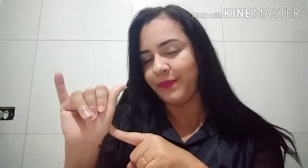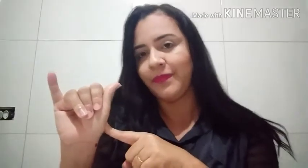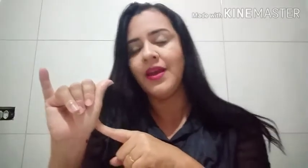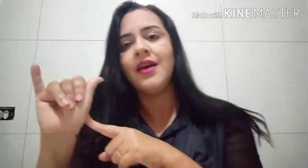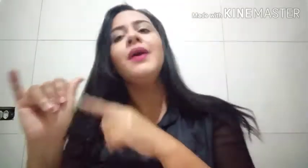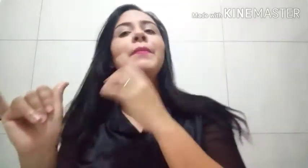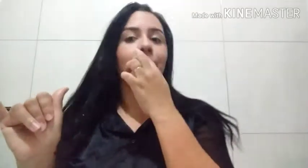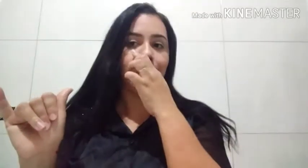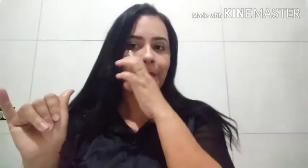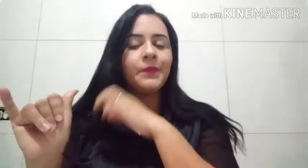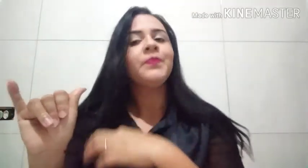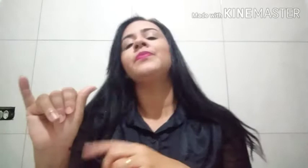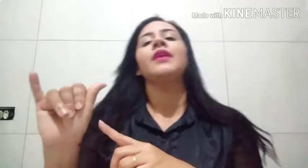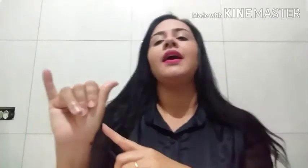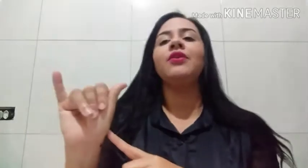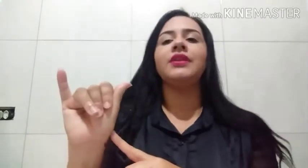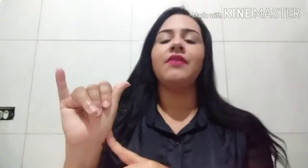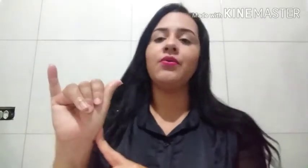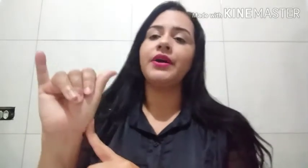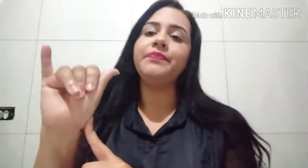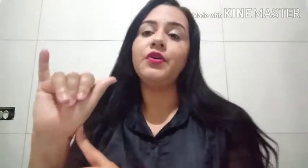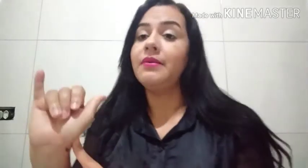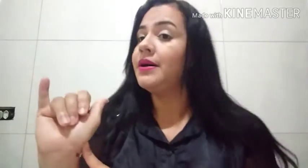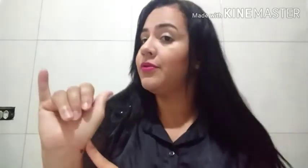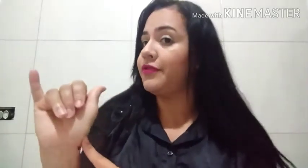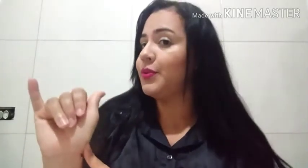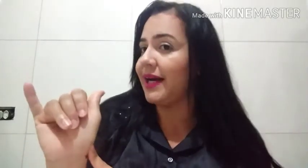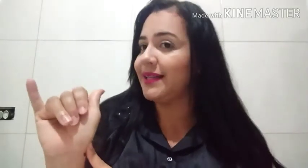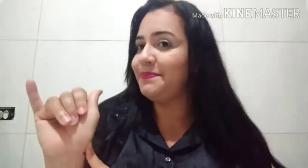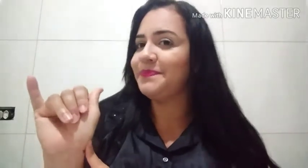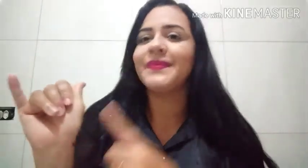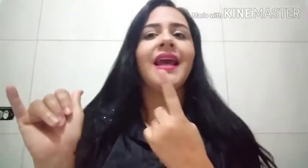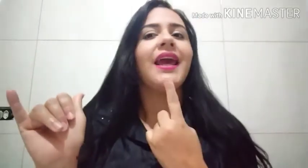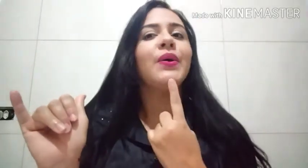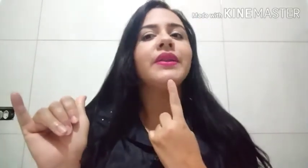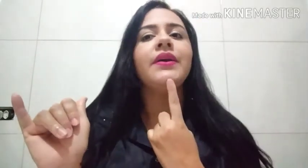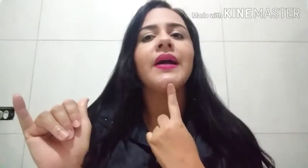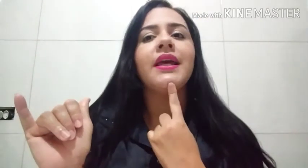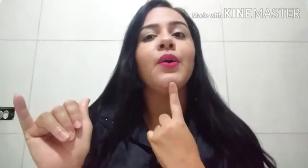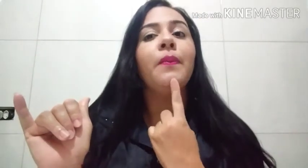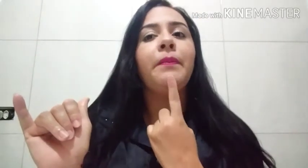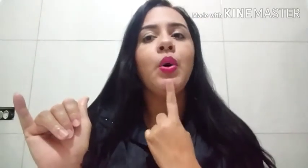Pronto. Eu tenho agora uma mão configurada Eu tenho aqui um ponto